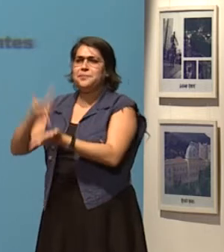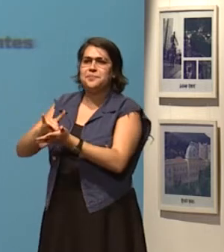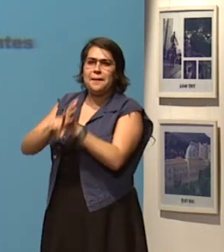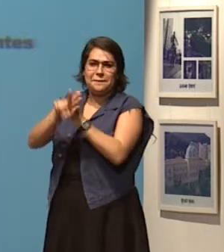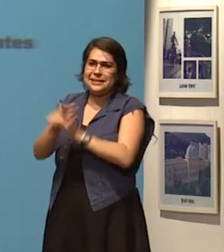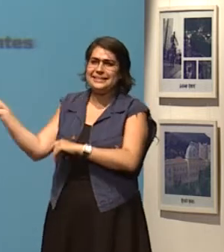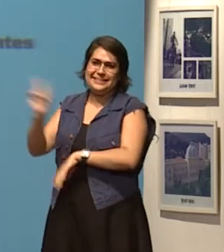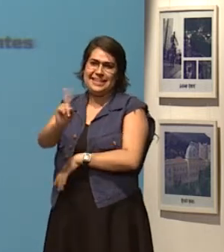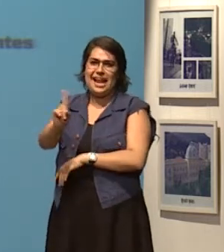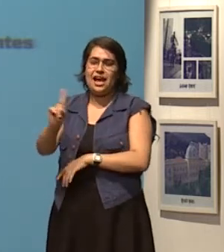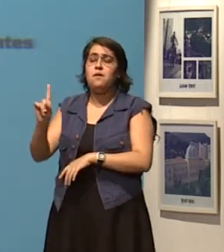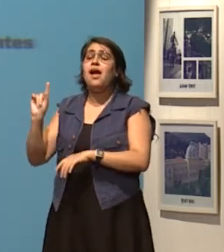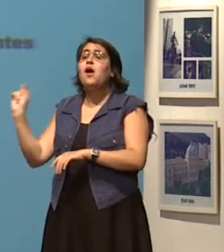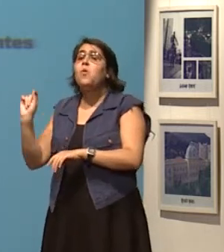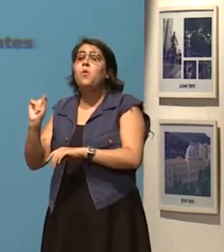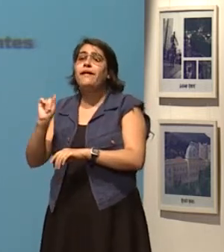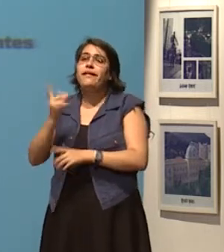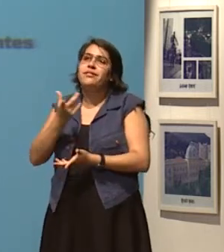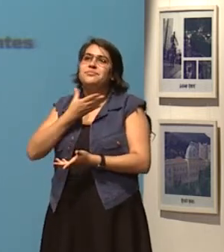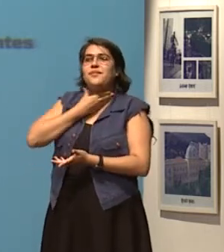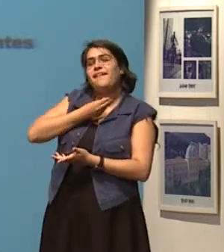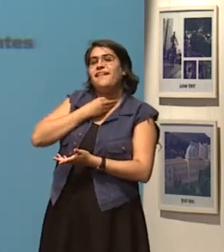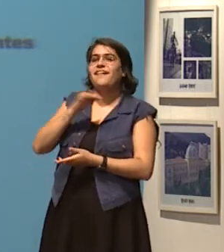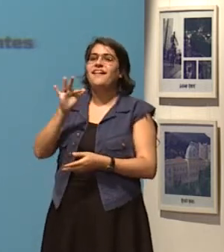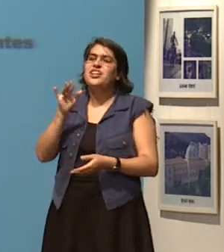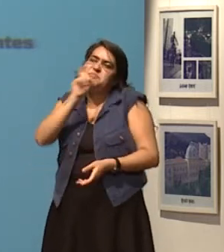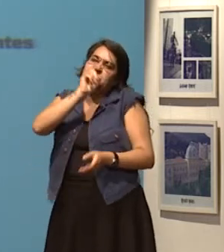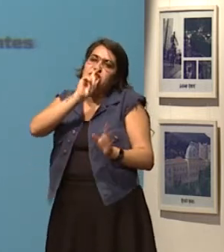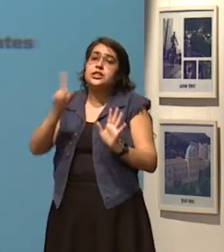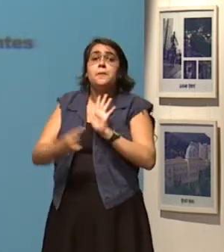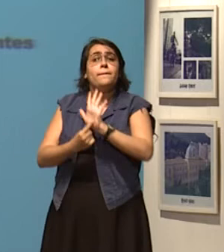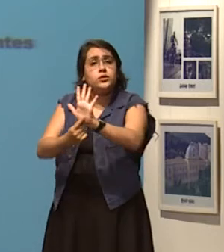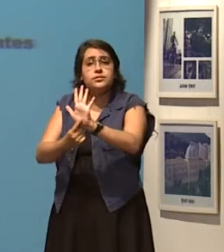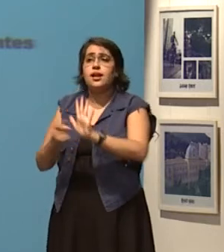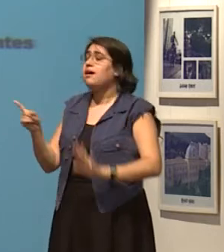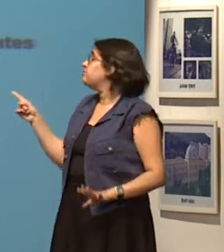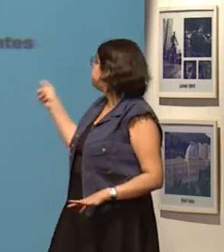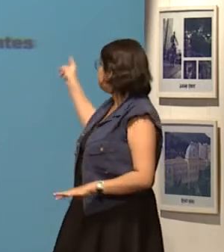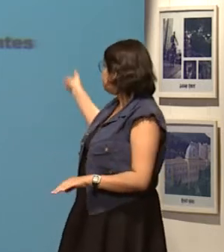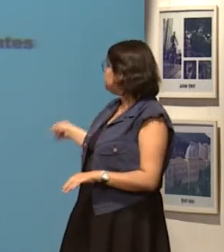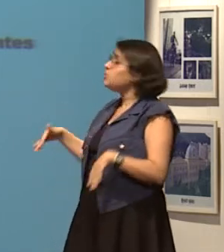Nesse gráfico, não é um gráfico real, é como se fosse uma mentirinha,